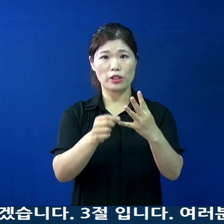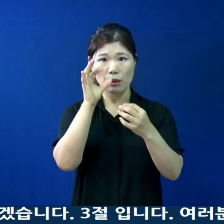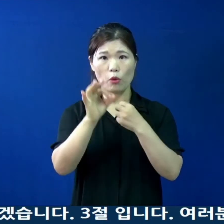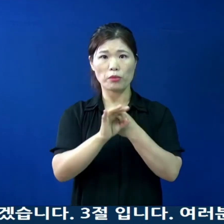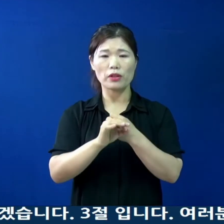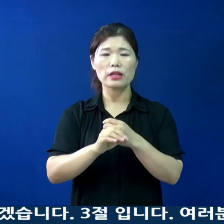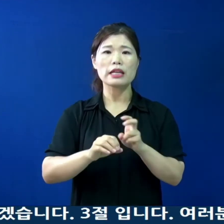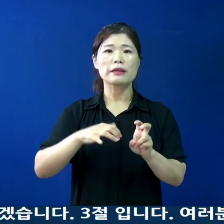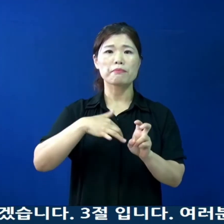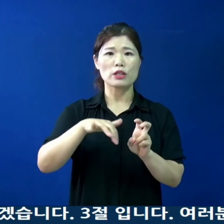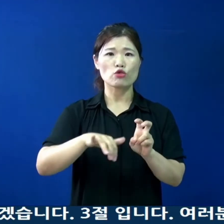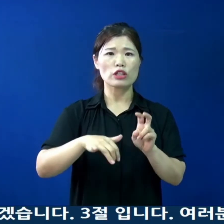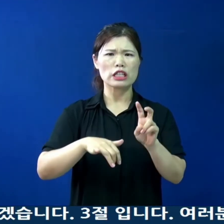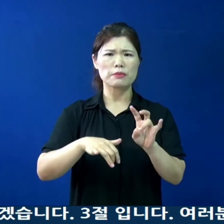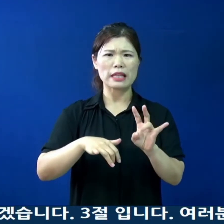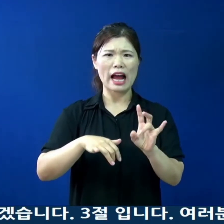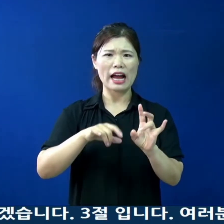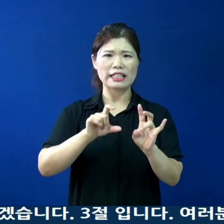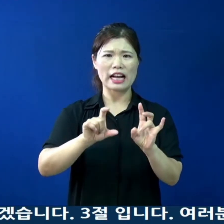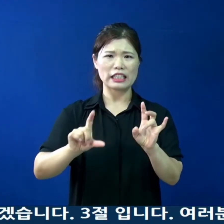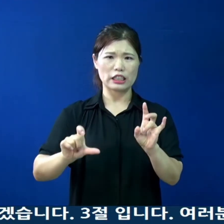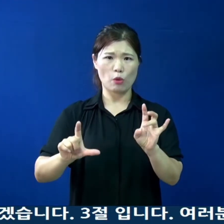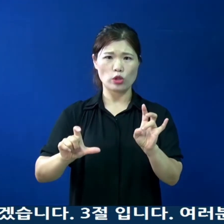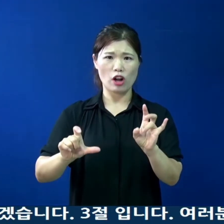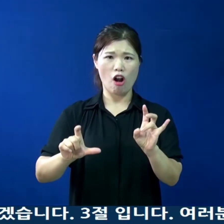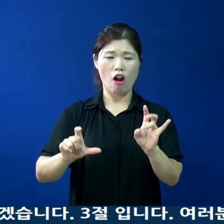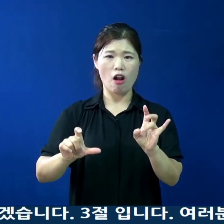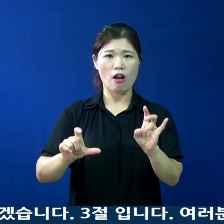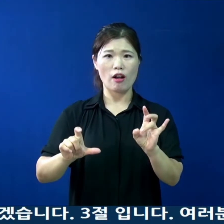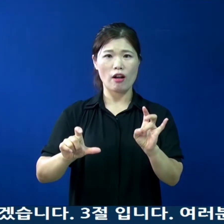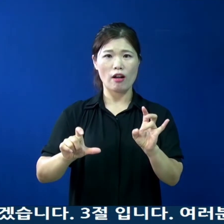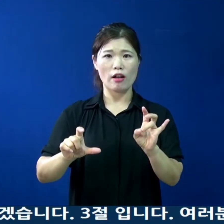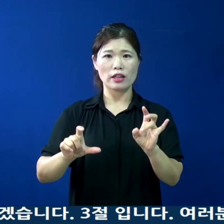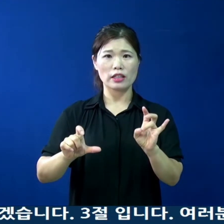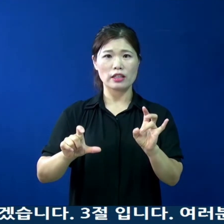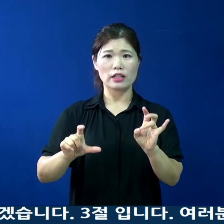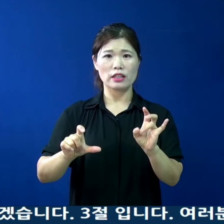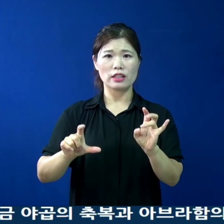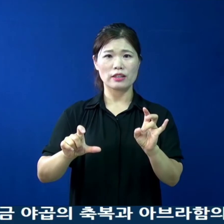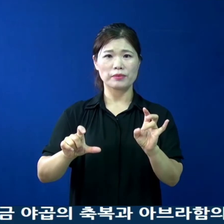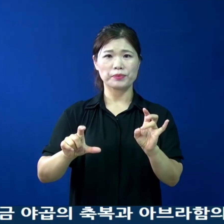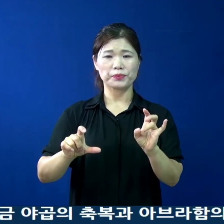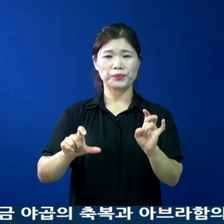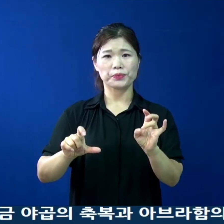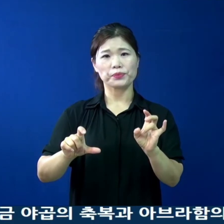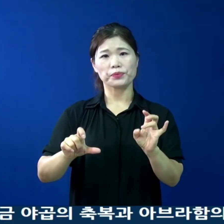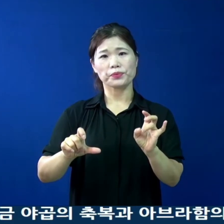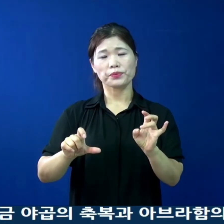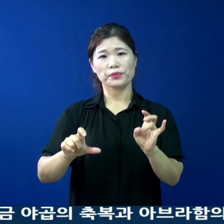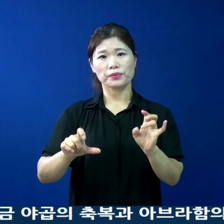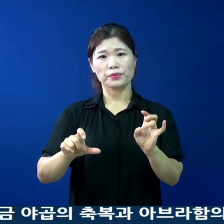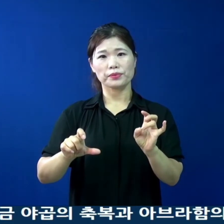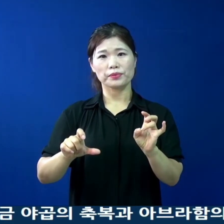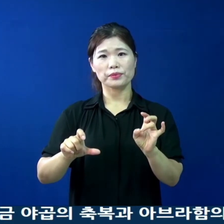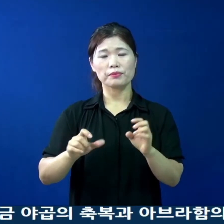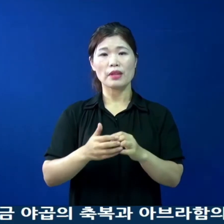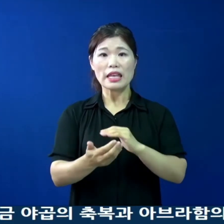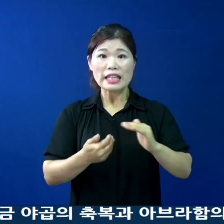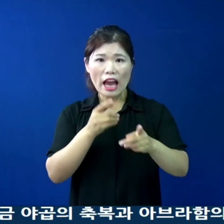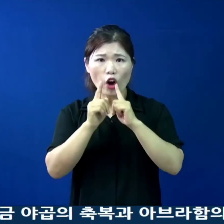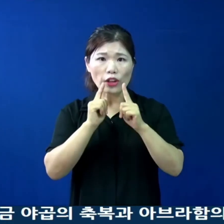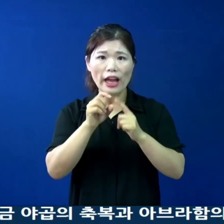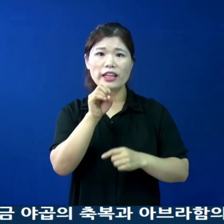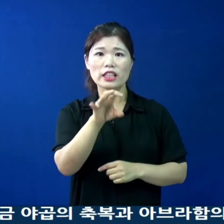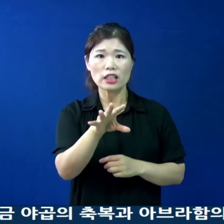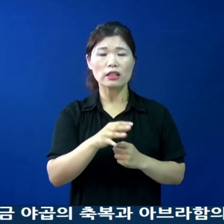민수기 24장 15절 말씀입니다. 민수기 24장 15절 말씀. 예언하여